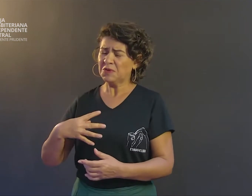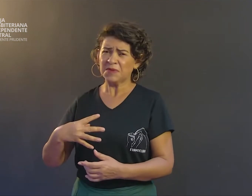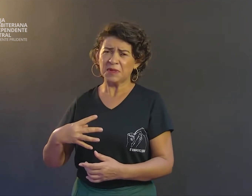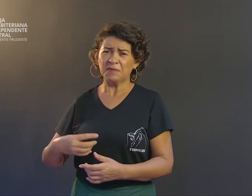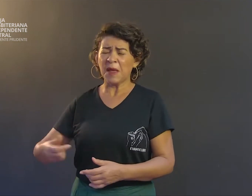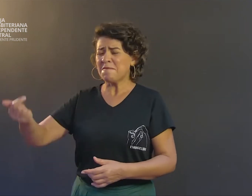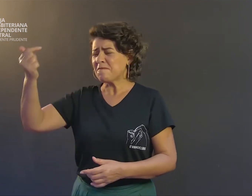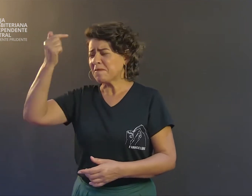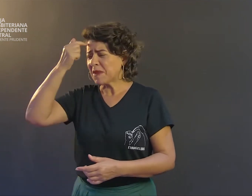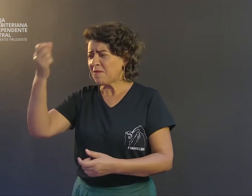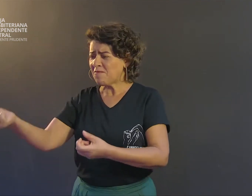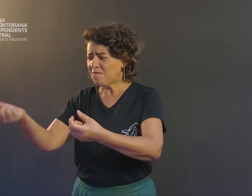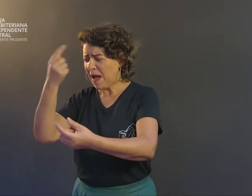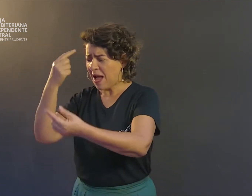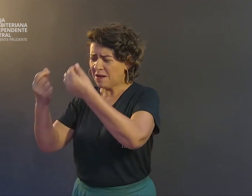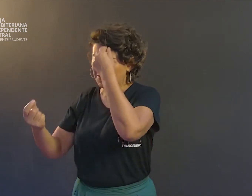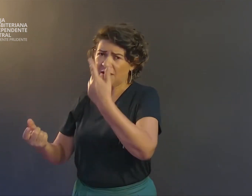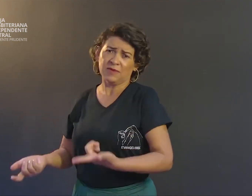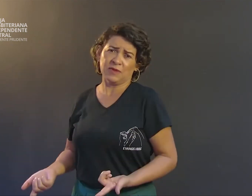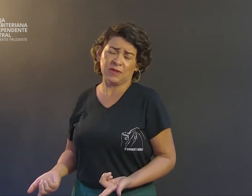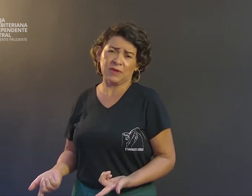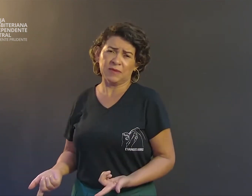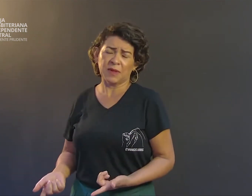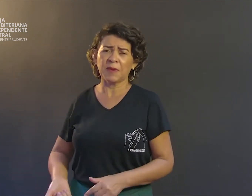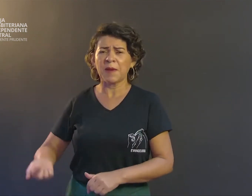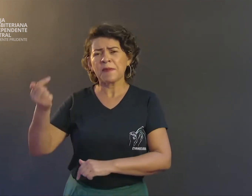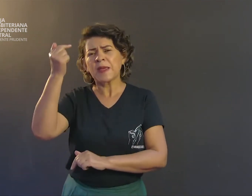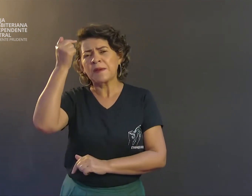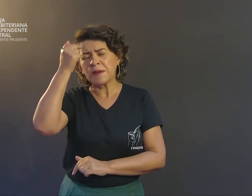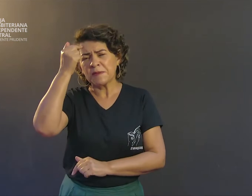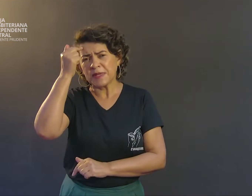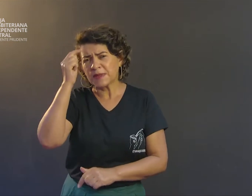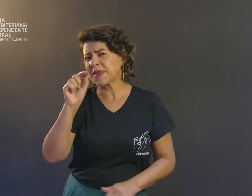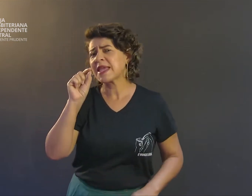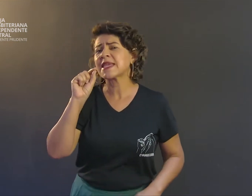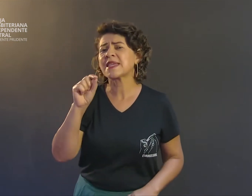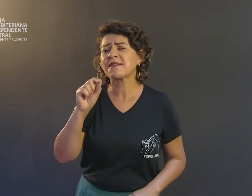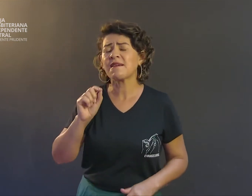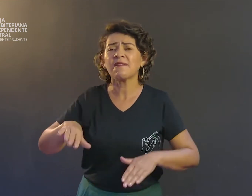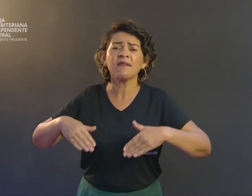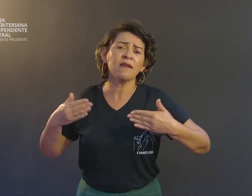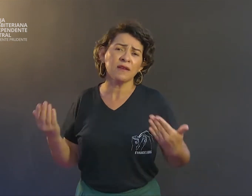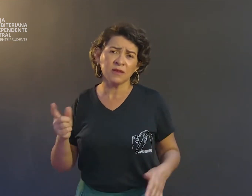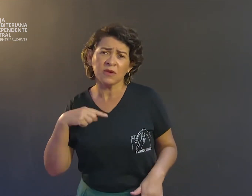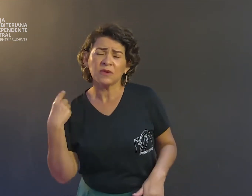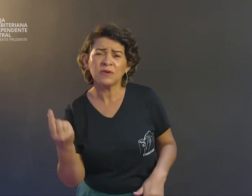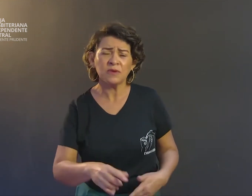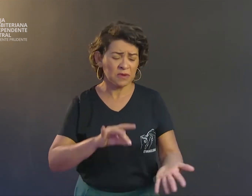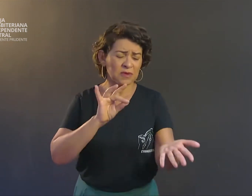fisicamente. É natural pensarmos que eles são os nossos inimigos, quando o nosso verdadeiro inimigo é